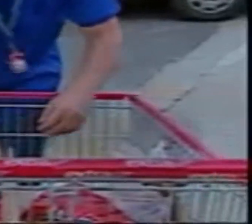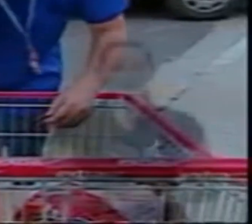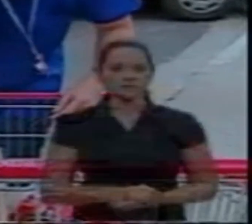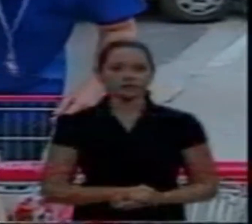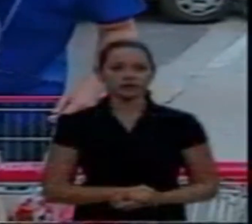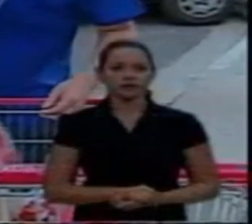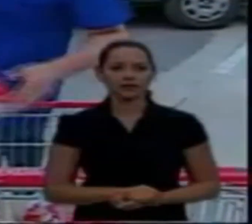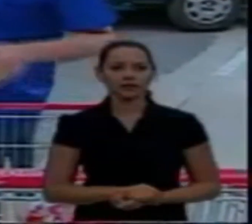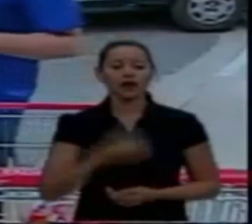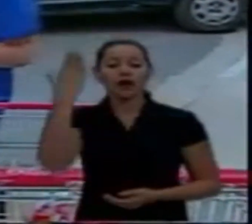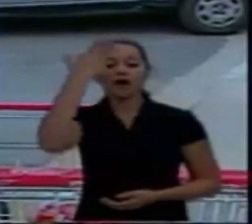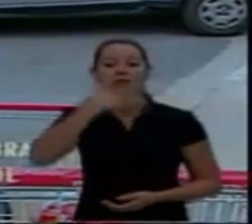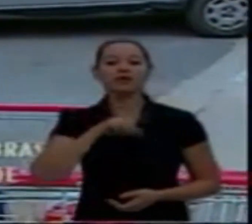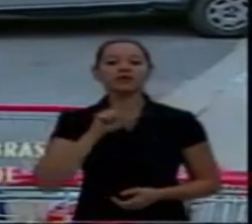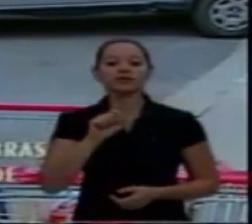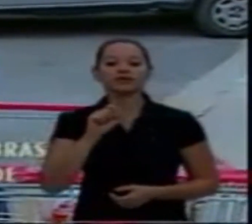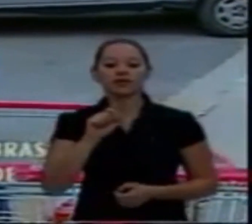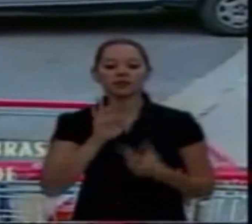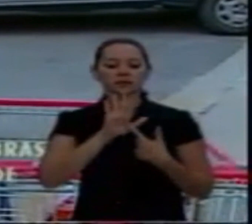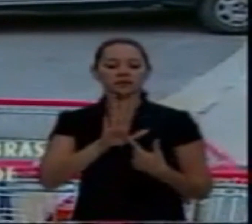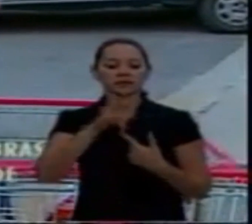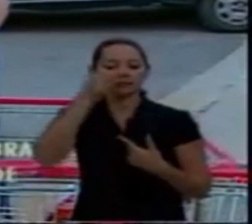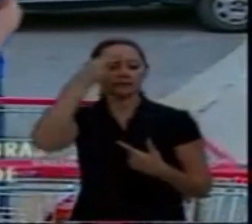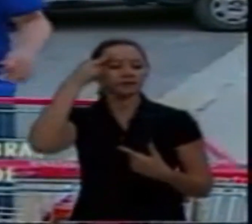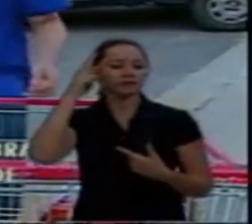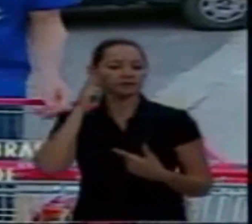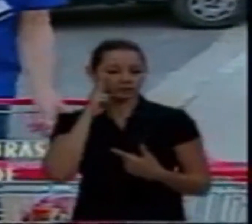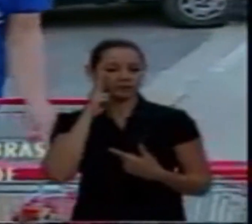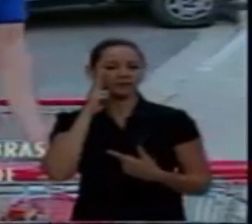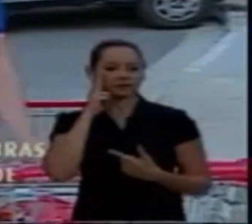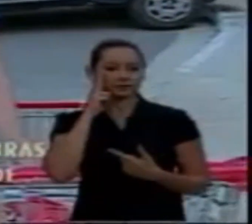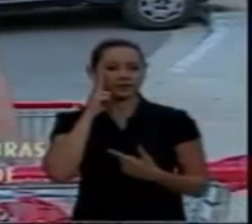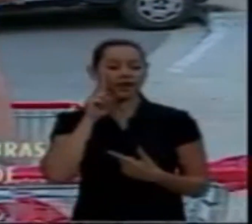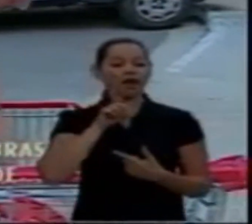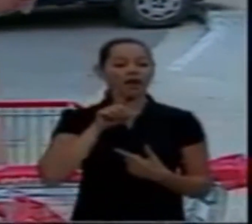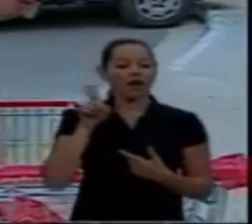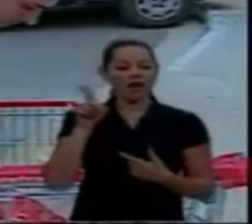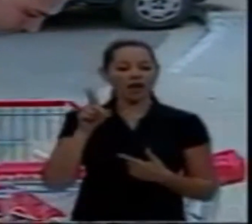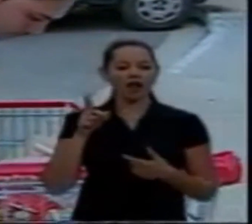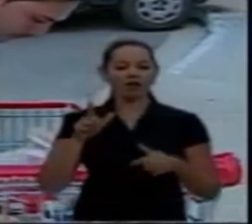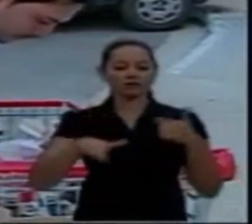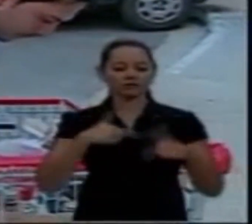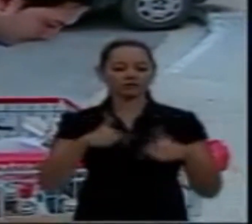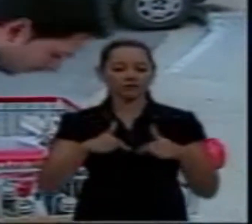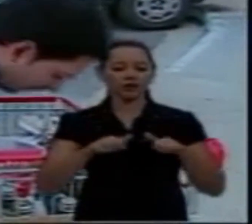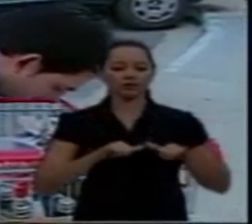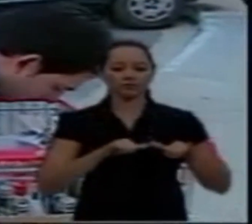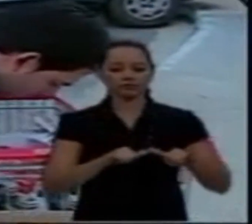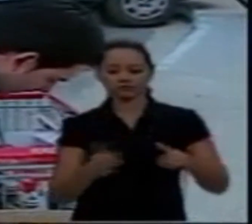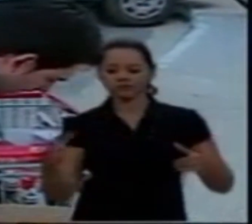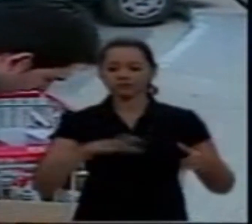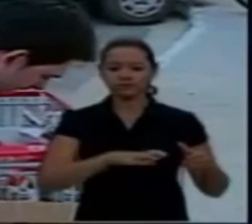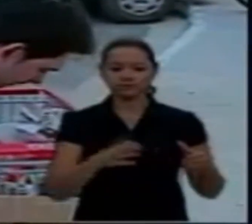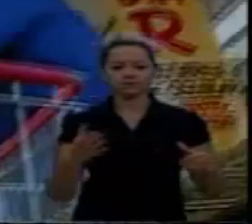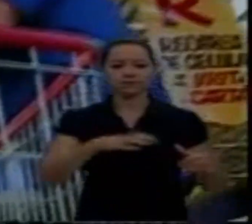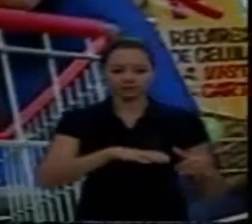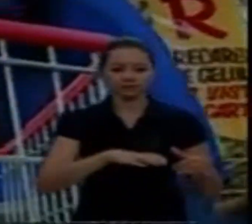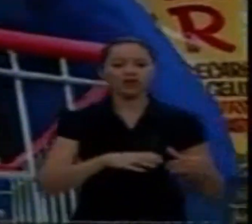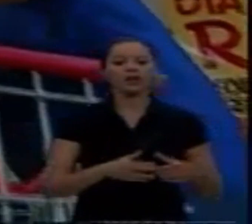Prova disso é a força de vontade de Claudinaldo. Ele é empacotador de um hipermercado em Campina Grande. O trabalho é